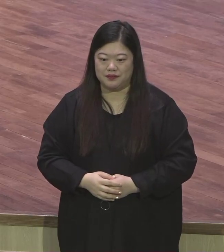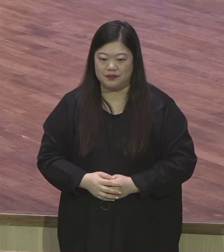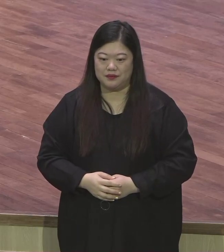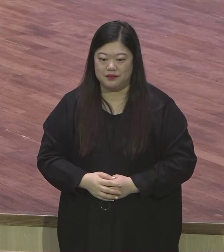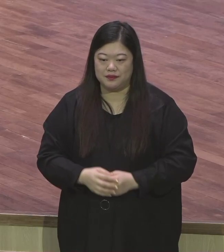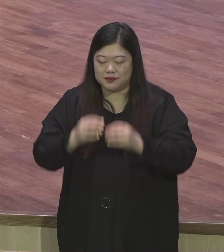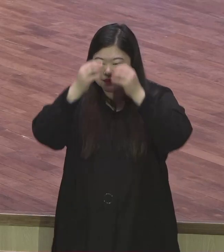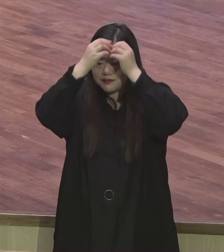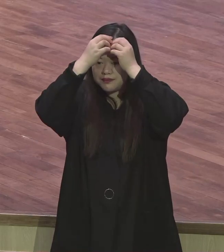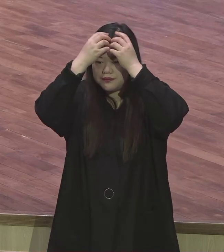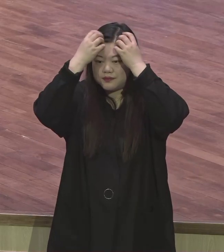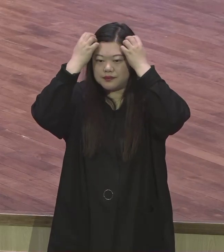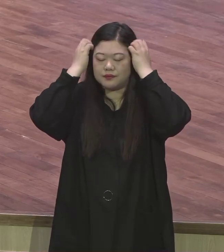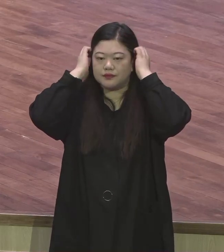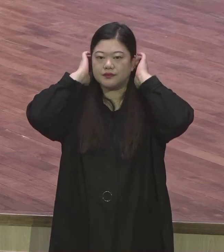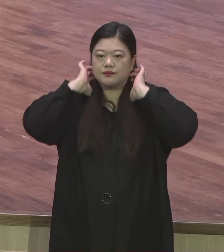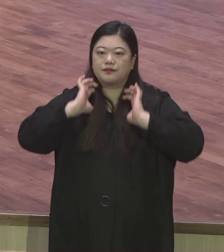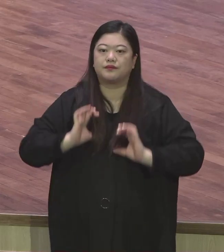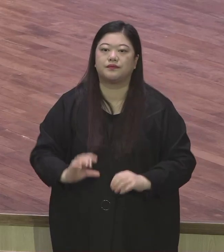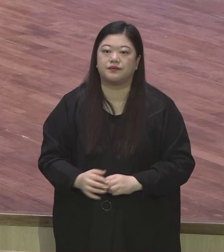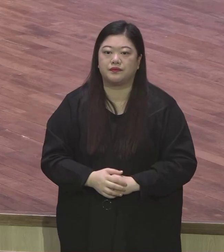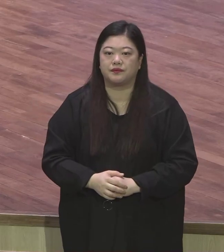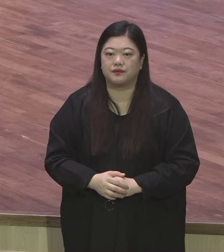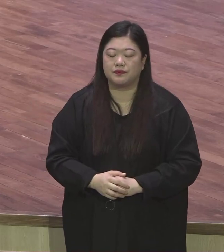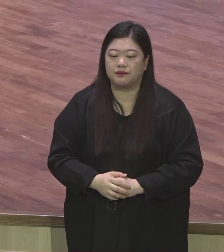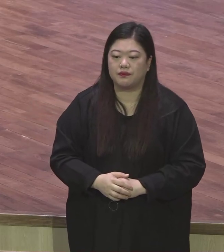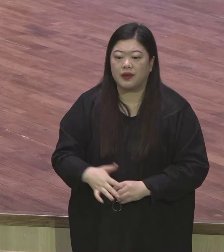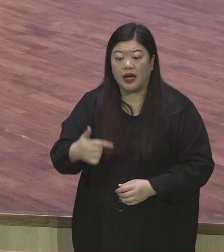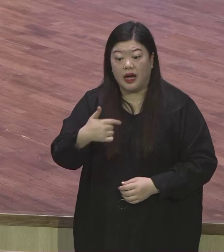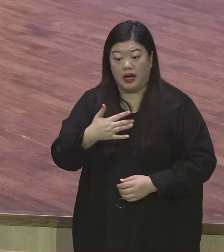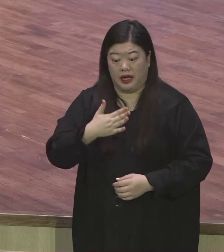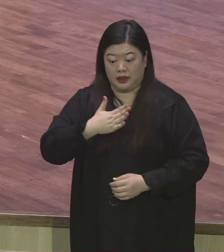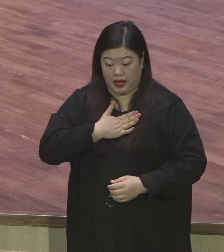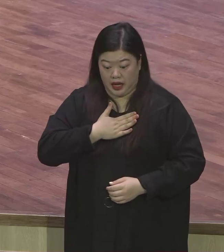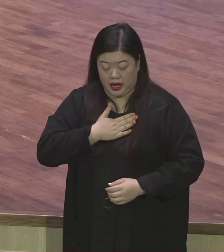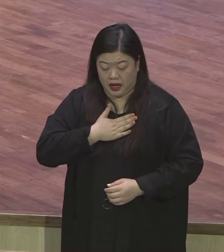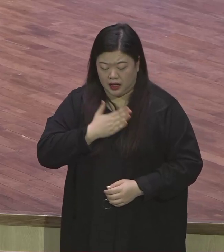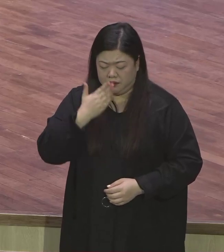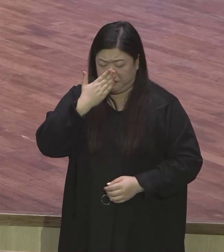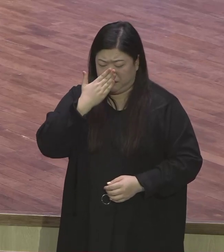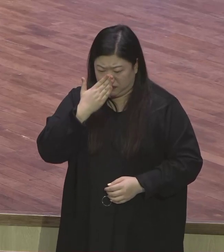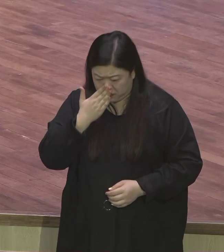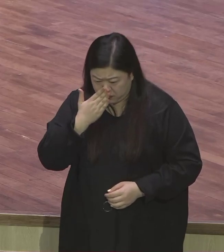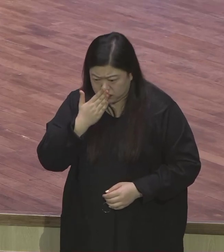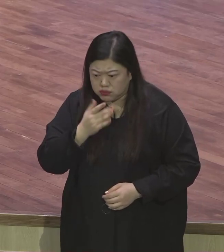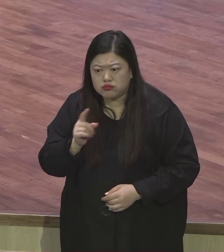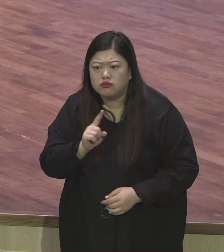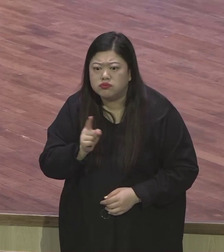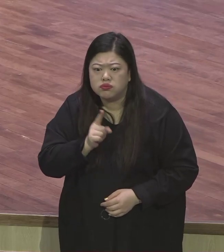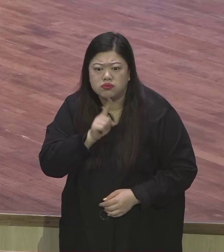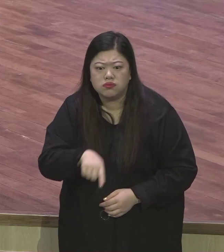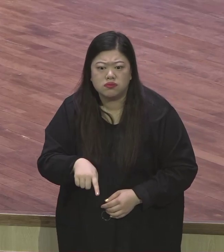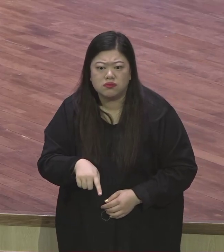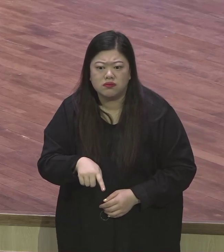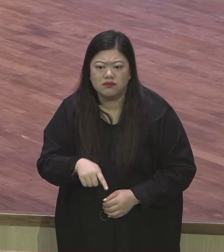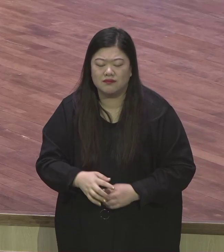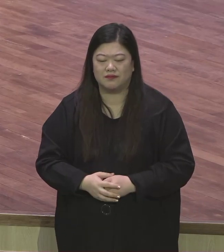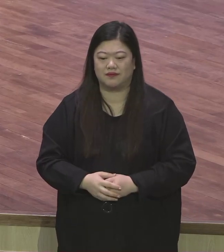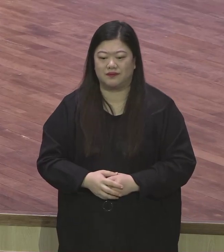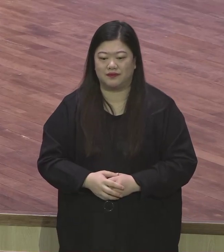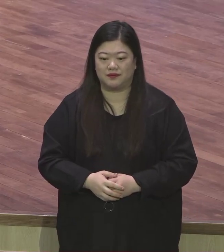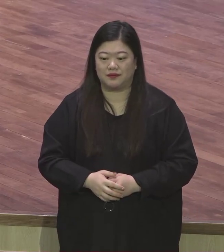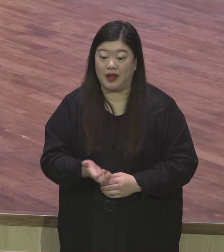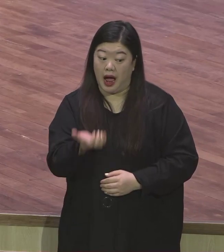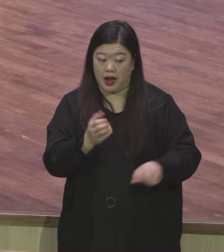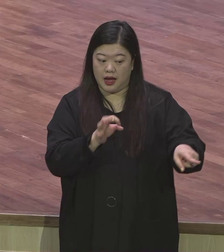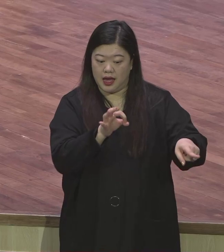내려놓는 것. 이 말씀 속에 우리가 하나 되는 비결이 있습니다. 앞에서